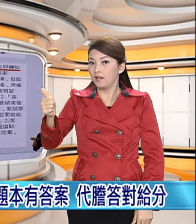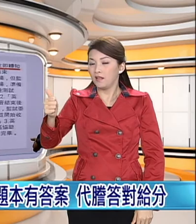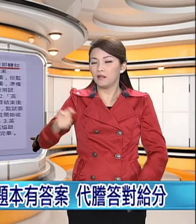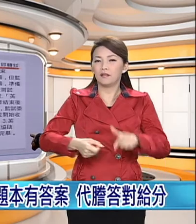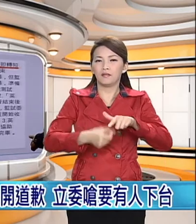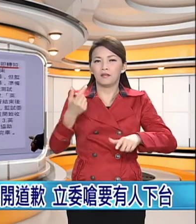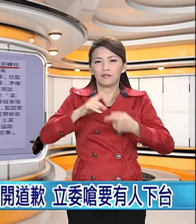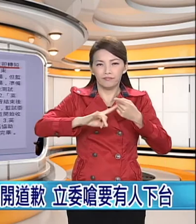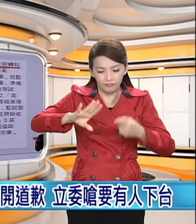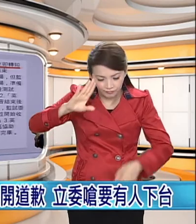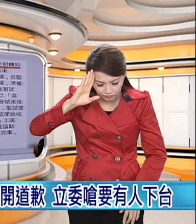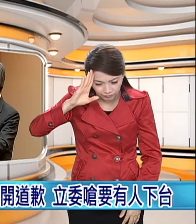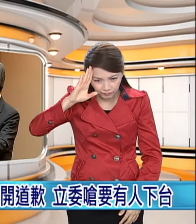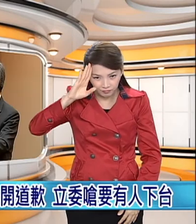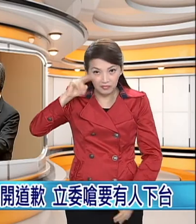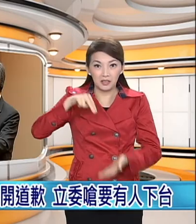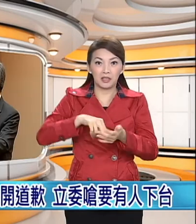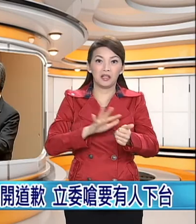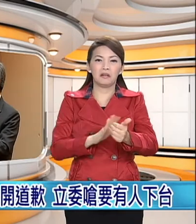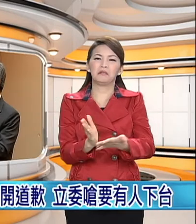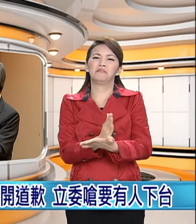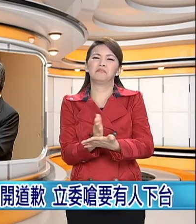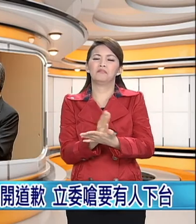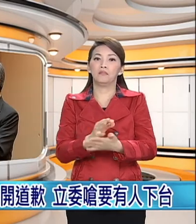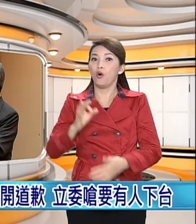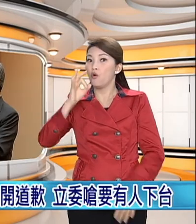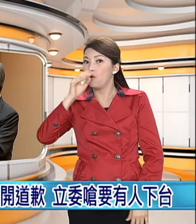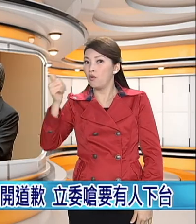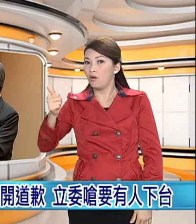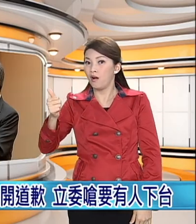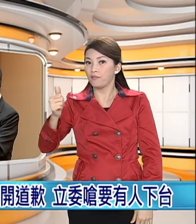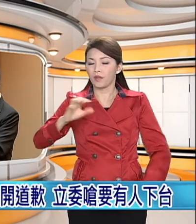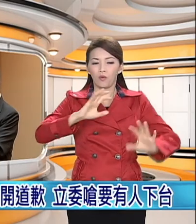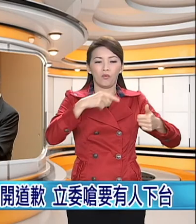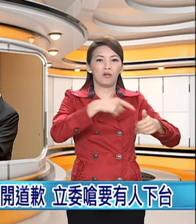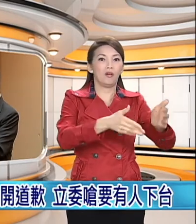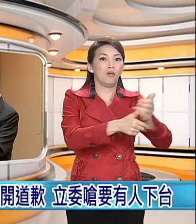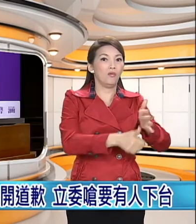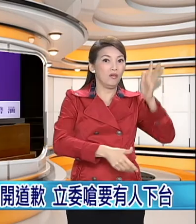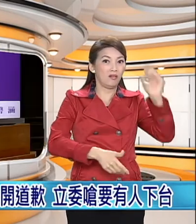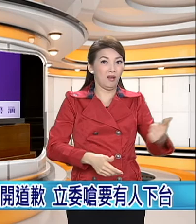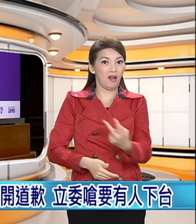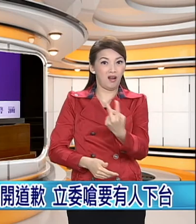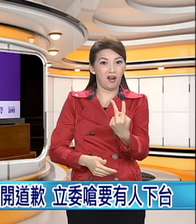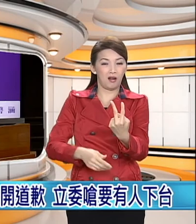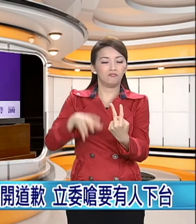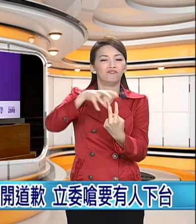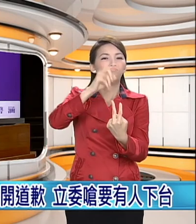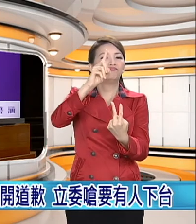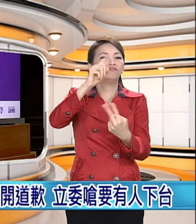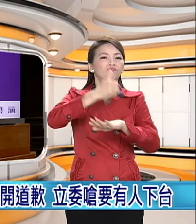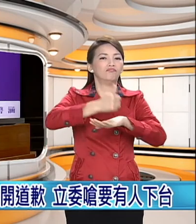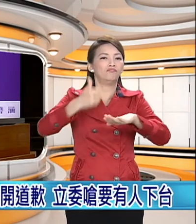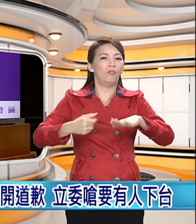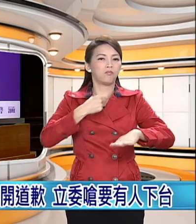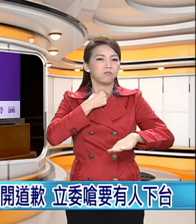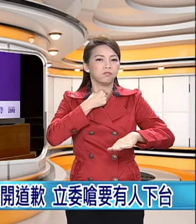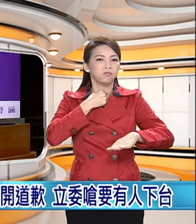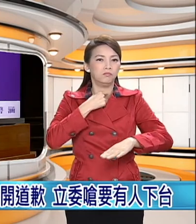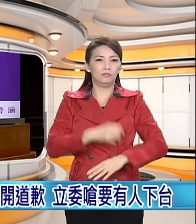华公开道歉，但立委也点名吴思华和国教署长两个人一定要有人下